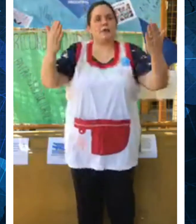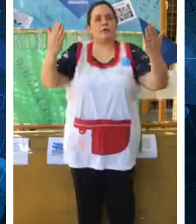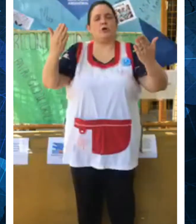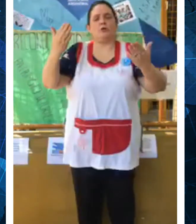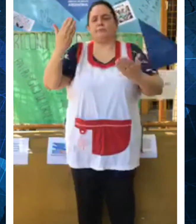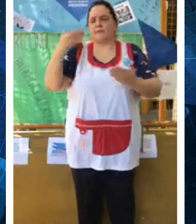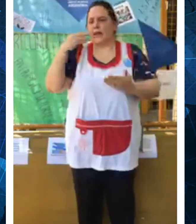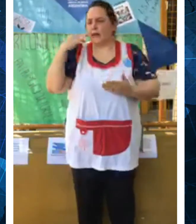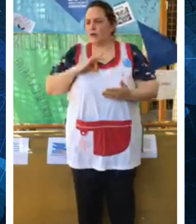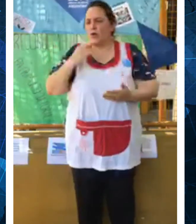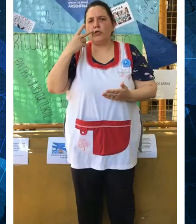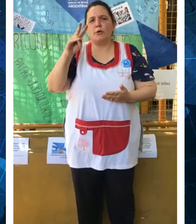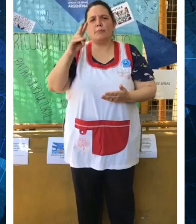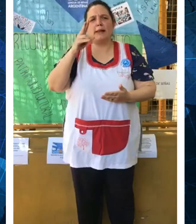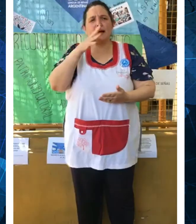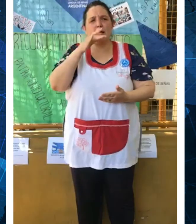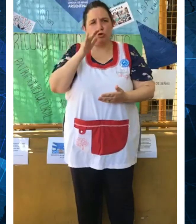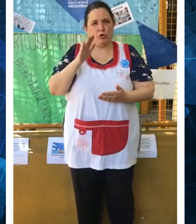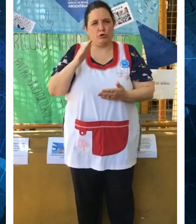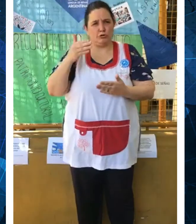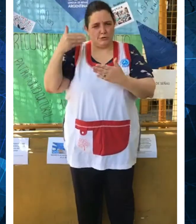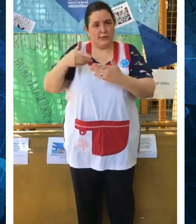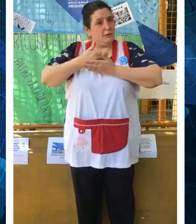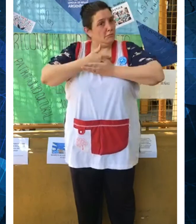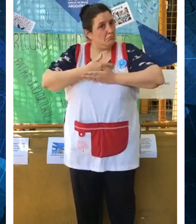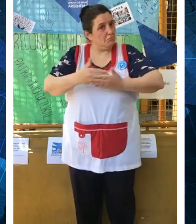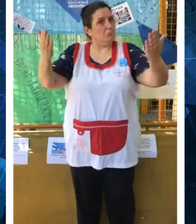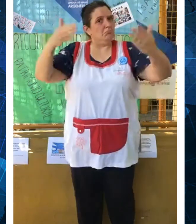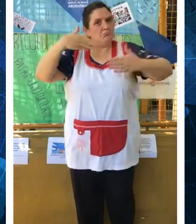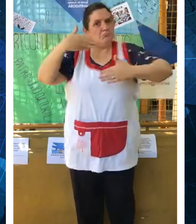Seguimos avanzando en el trabajo de investigación y